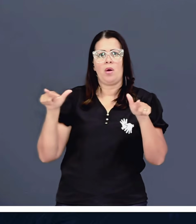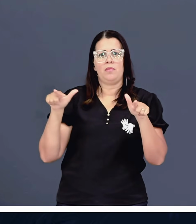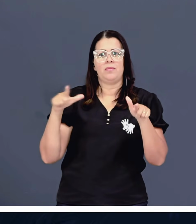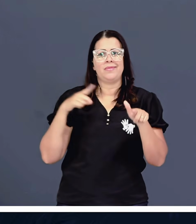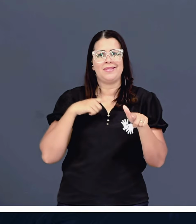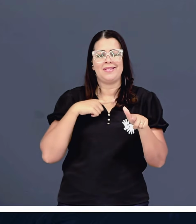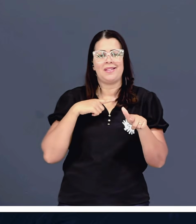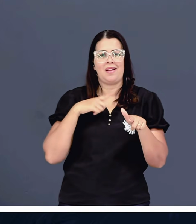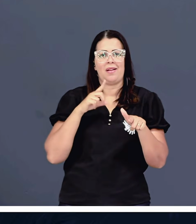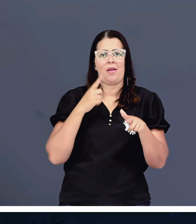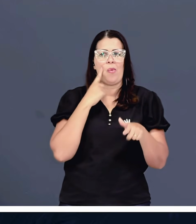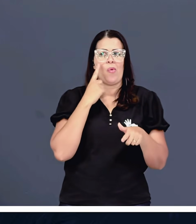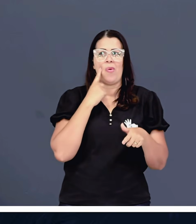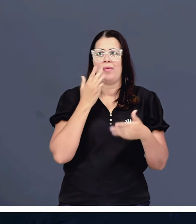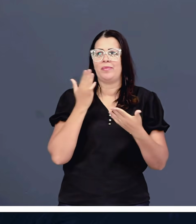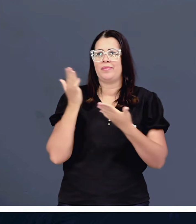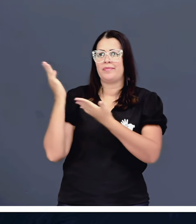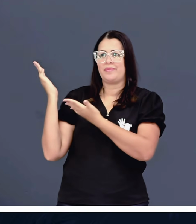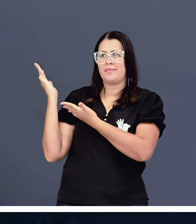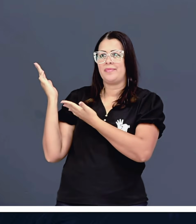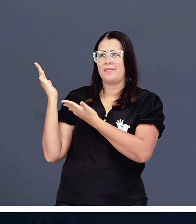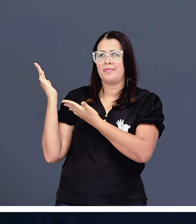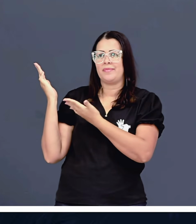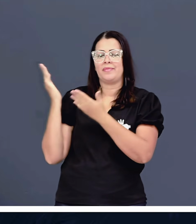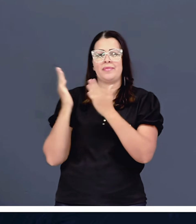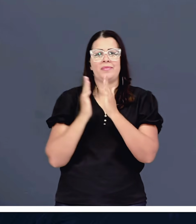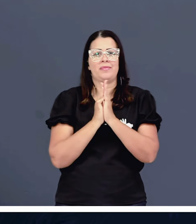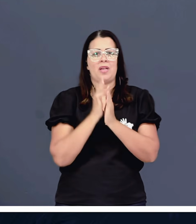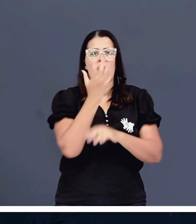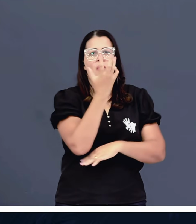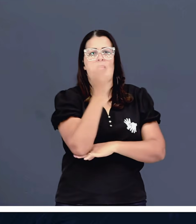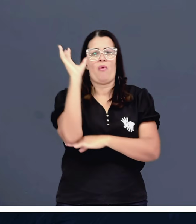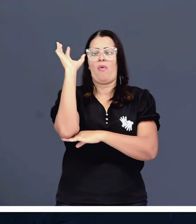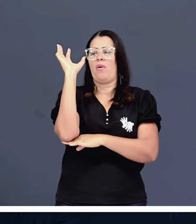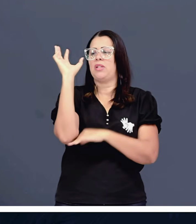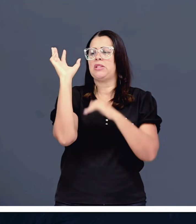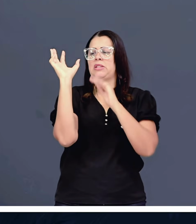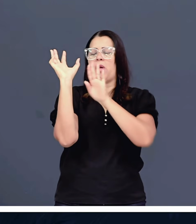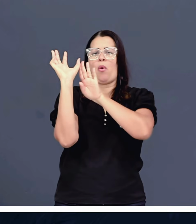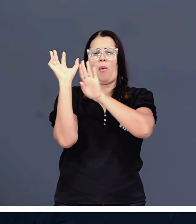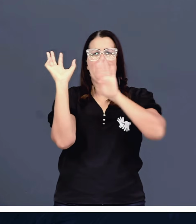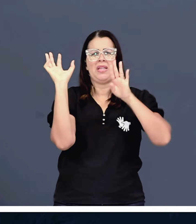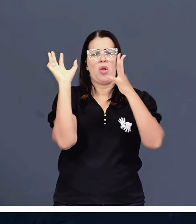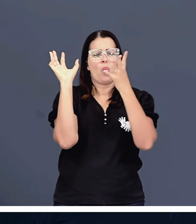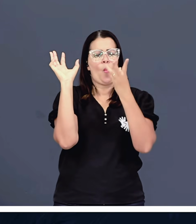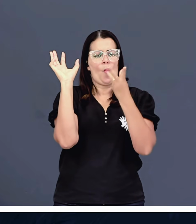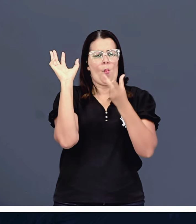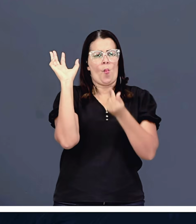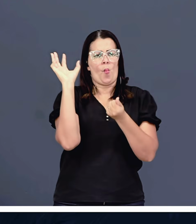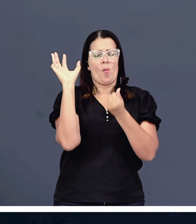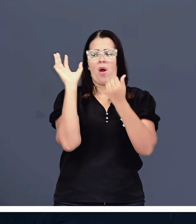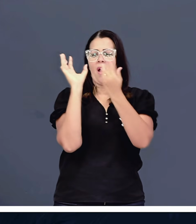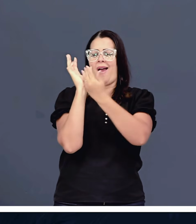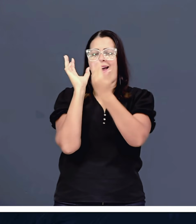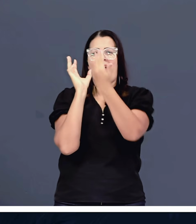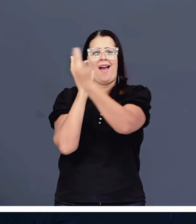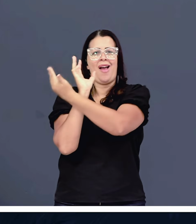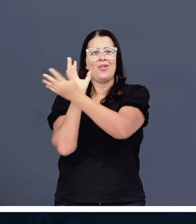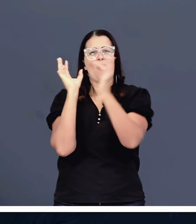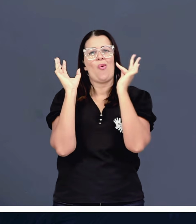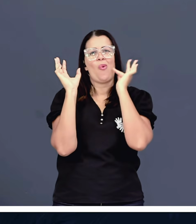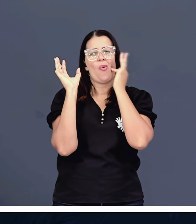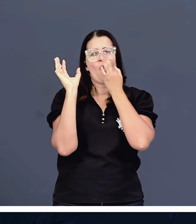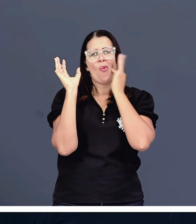irmãos estão vendo nessa cena aqui, a metade da árvore completamente ressecada e a outra metade